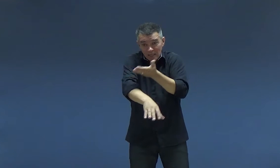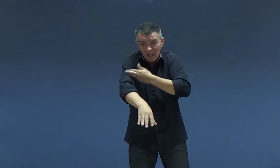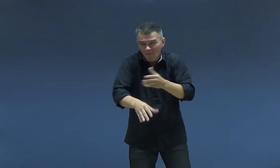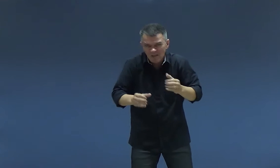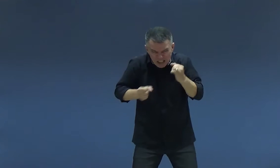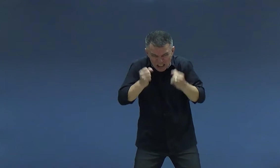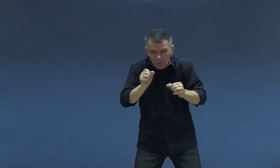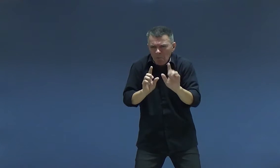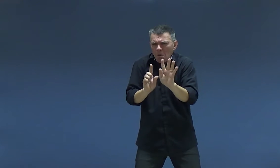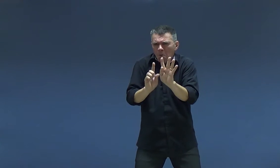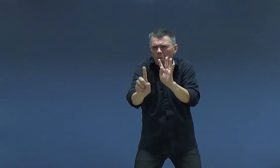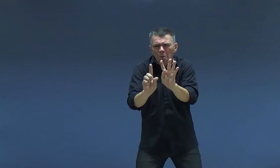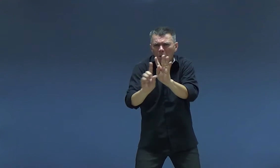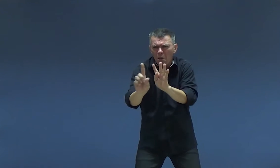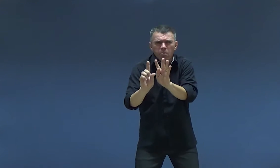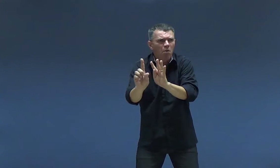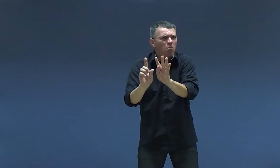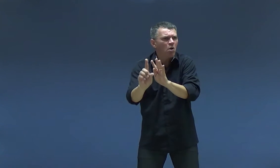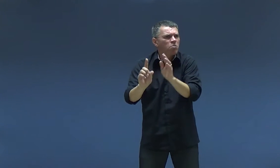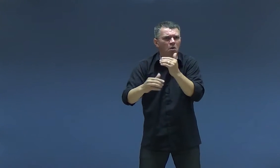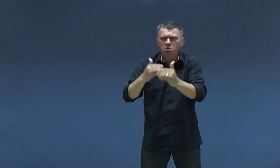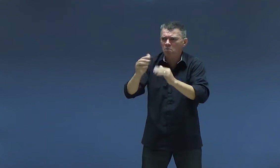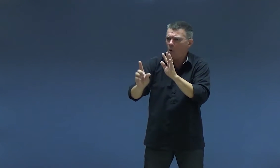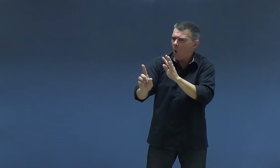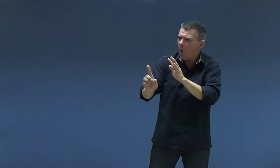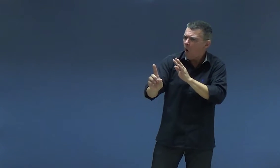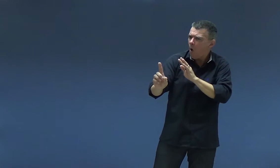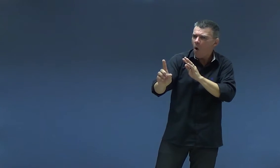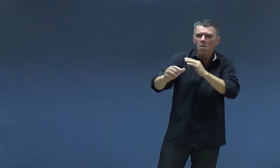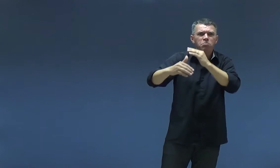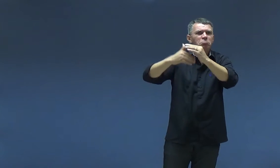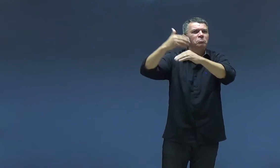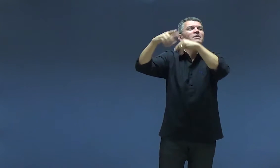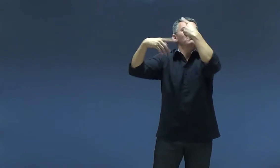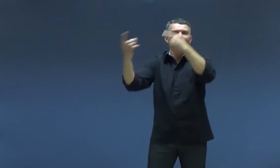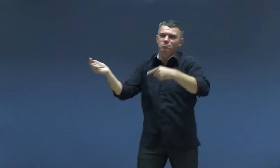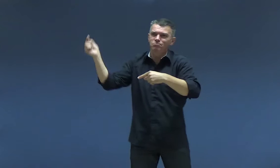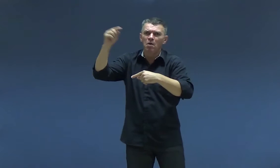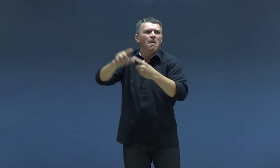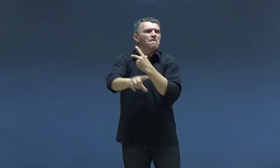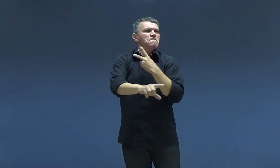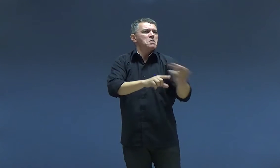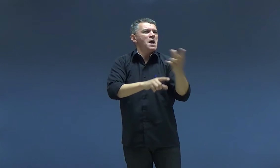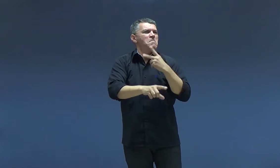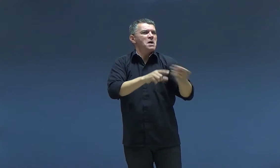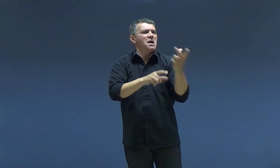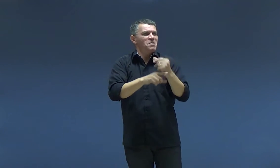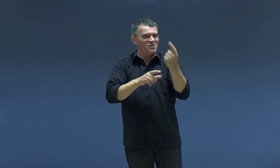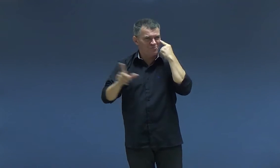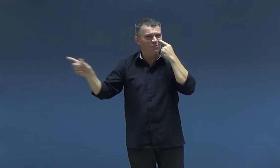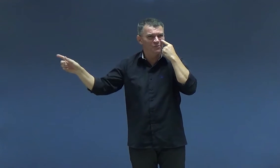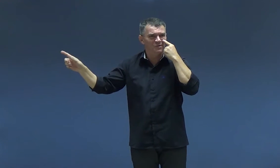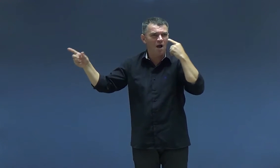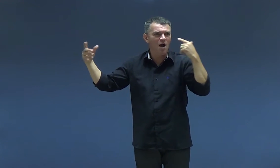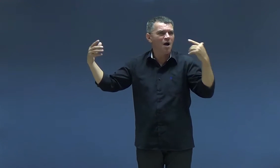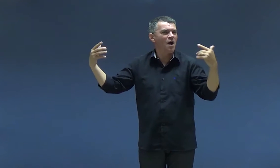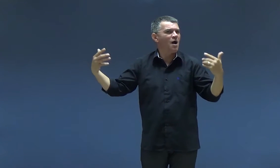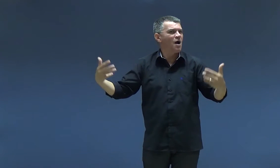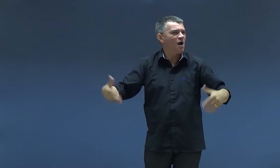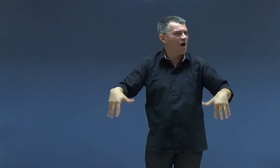lá na África, eles viam ele treinando, e ele sempre ganhava, sempre ganhava. Aí ele começou ali nas competições